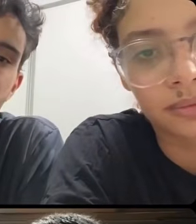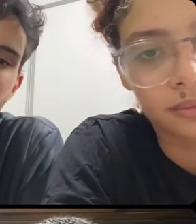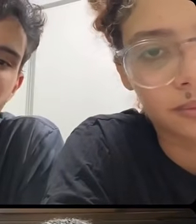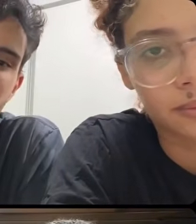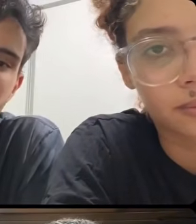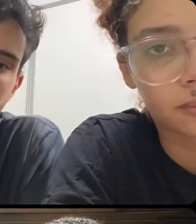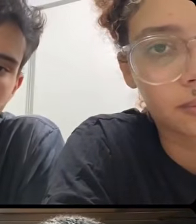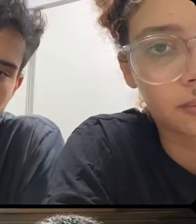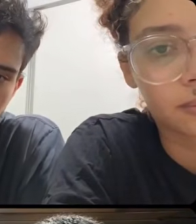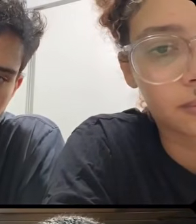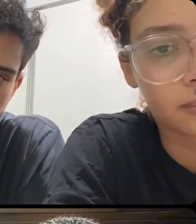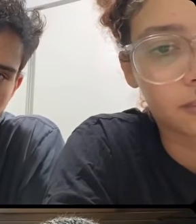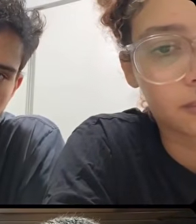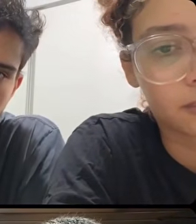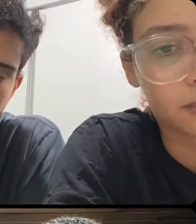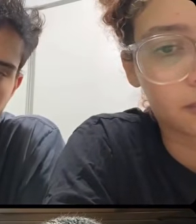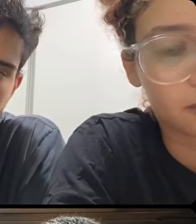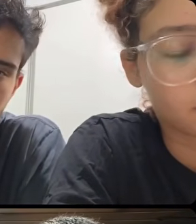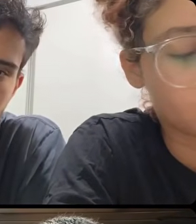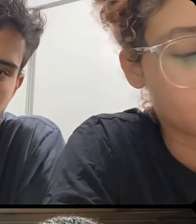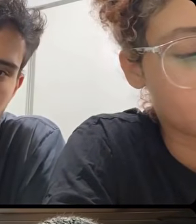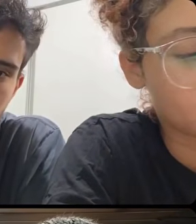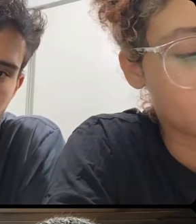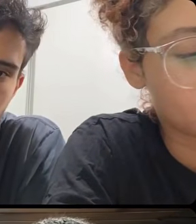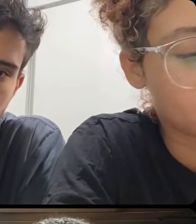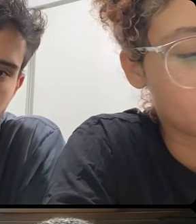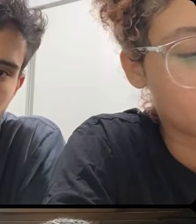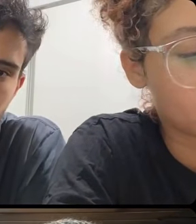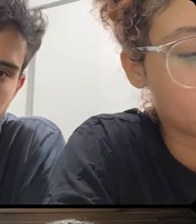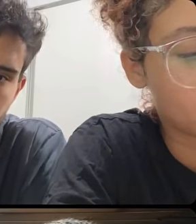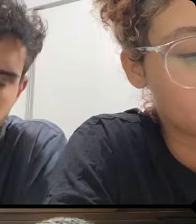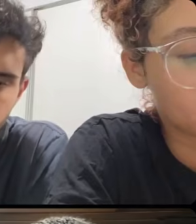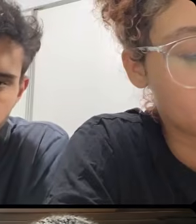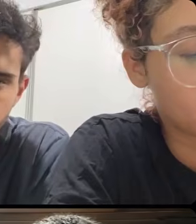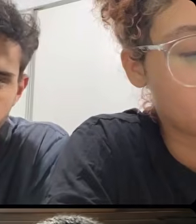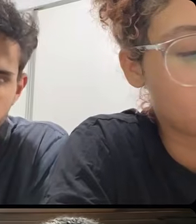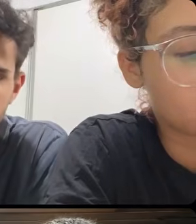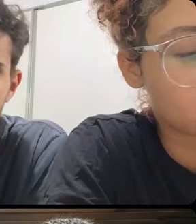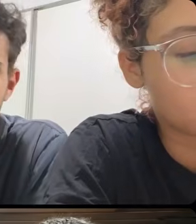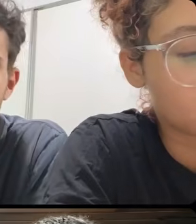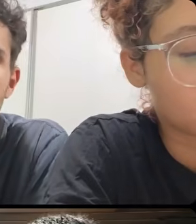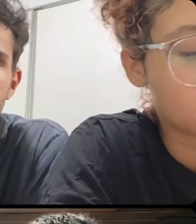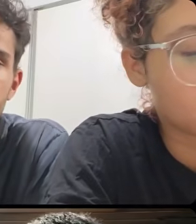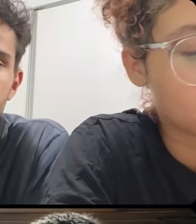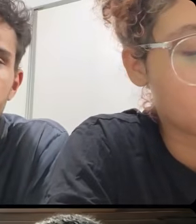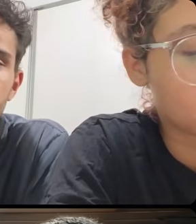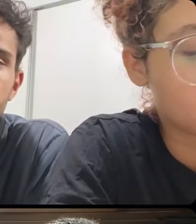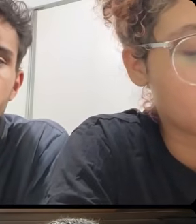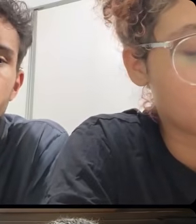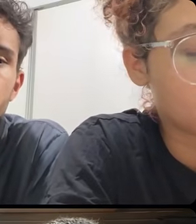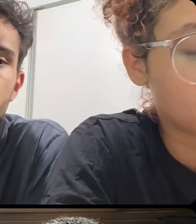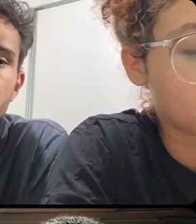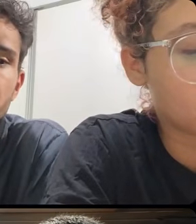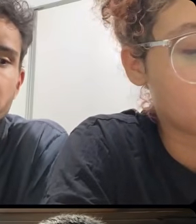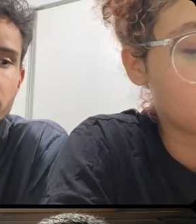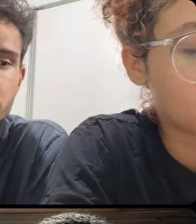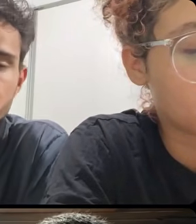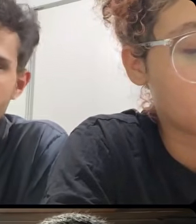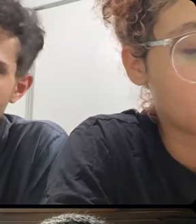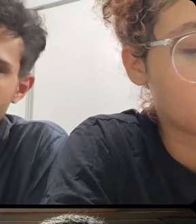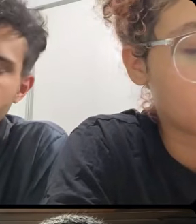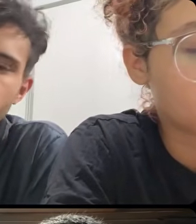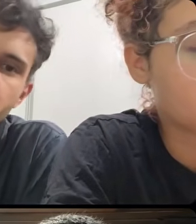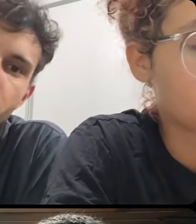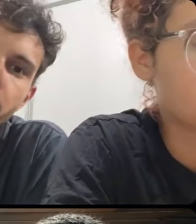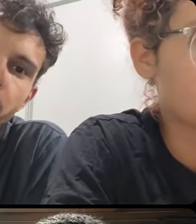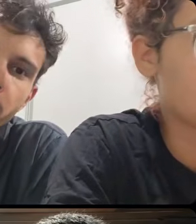vida, tudo tem um propósito, né? E o importante é estar orando, consagrando a Deus, né? Conhecendo, né? Eu digo que o namoro cristão,